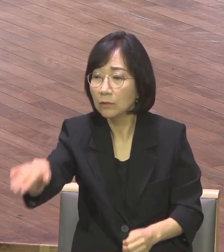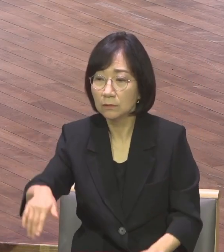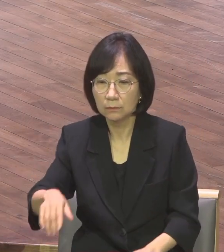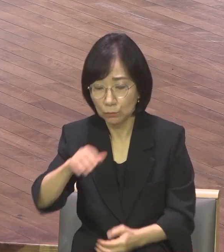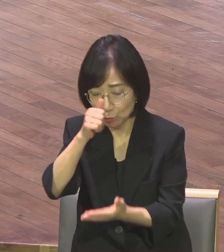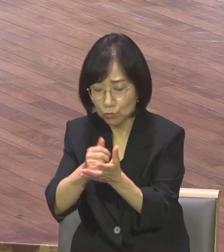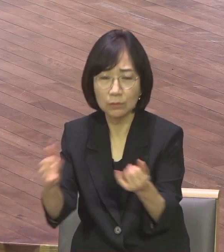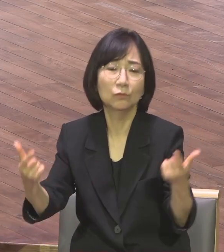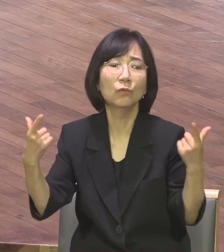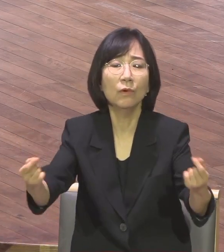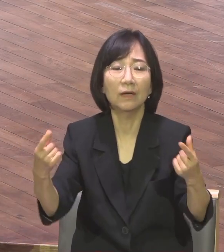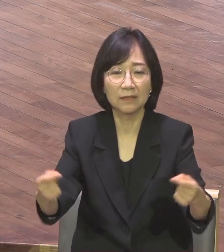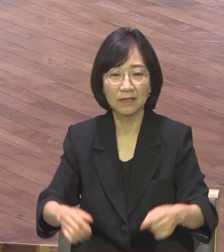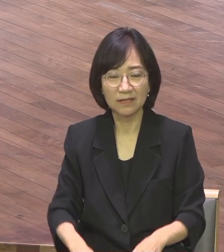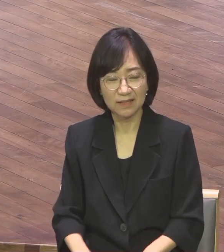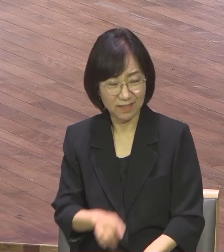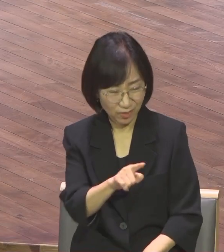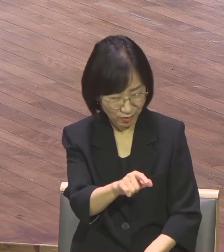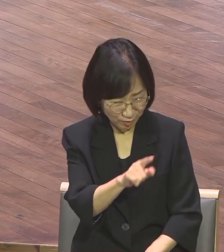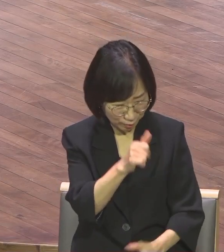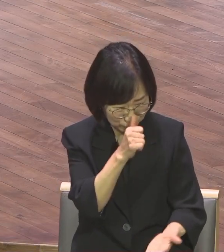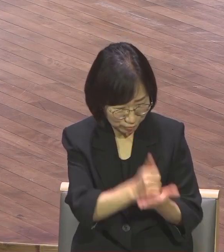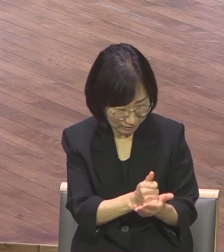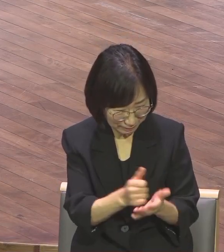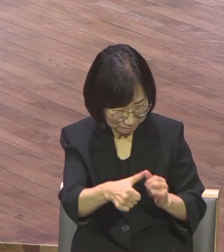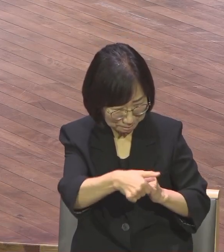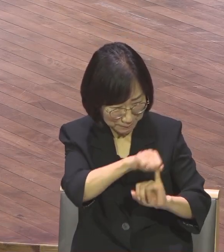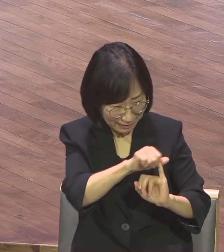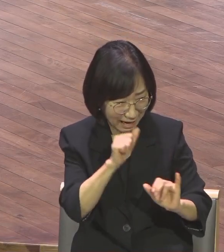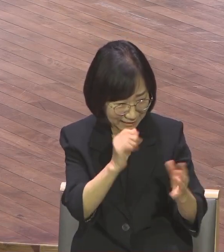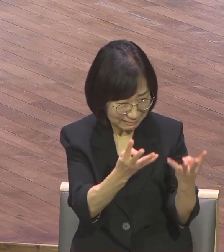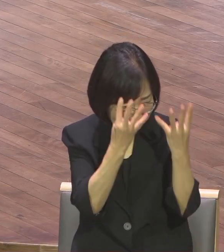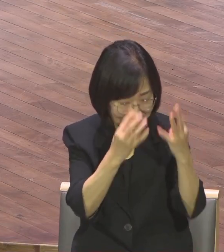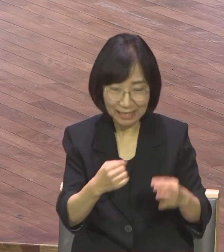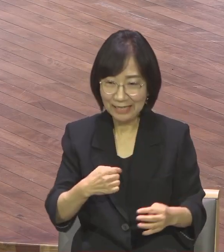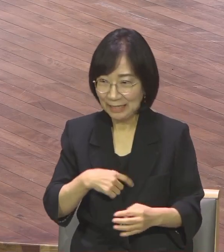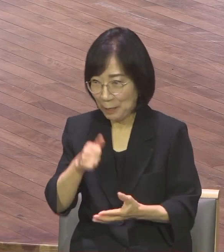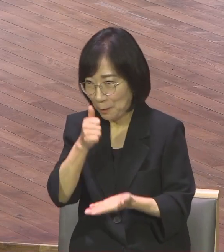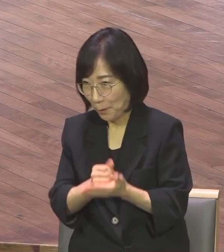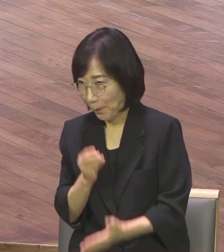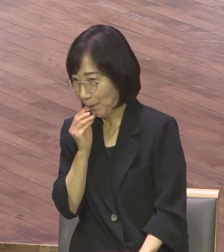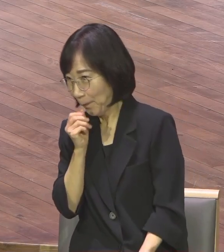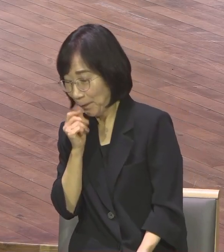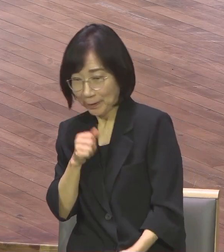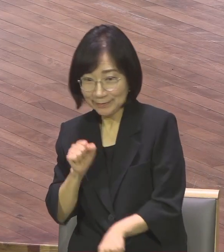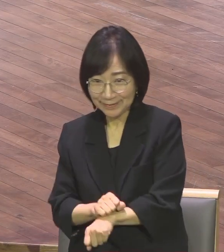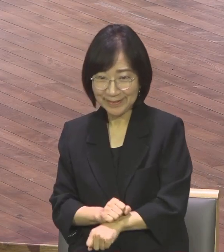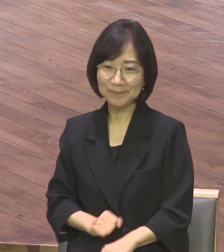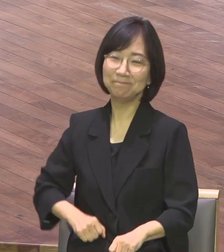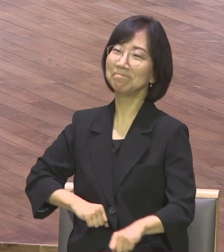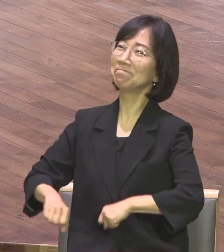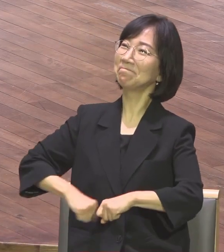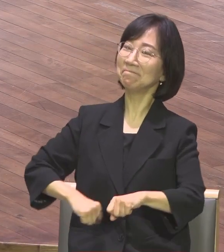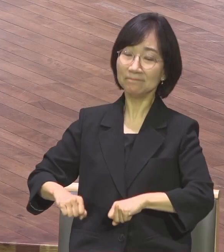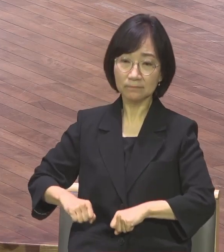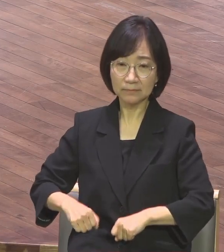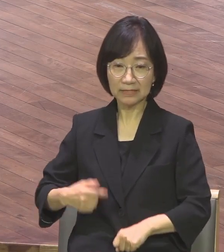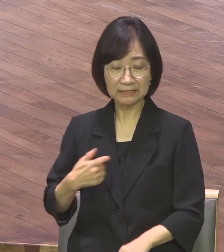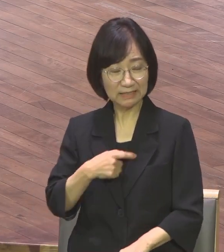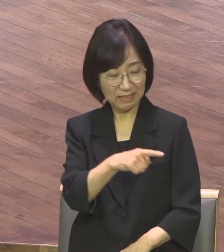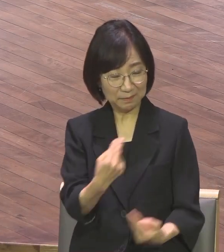돼요. 난 너보다 좀 나아. 그래서 교만 오는 겁니다. 난 너보다 훨씬 더